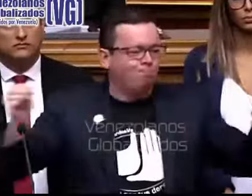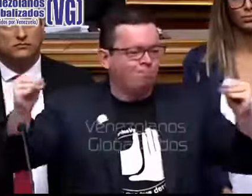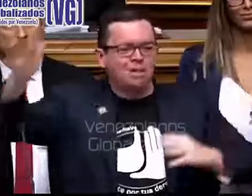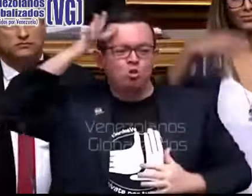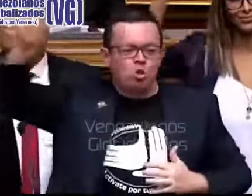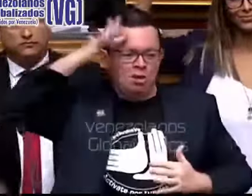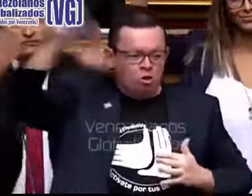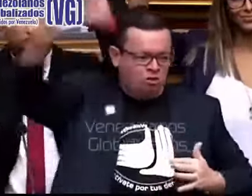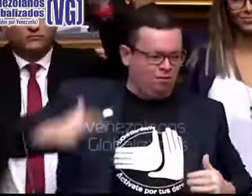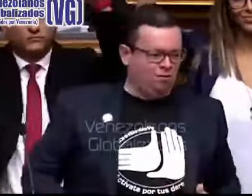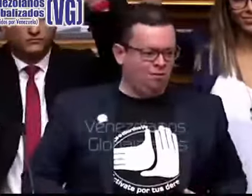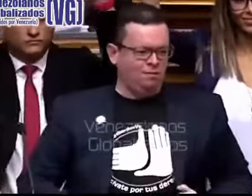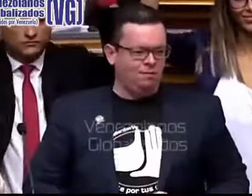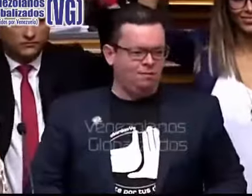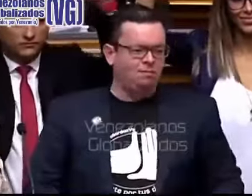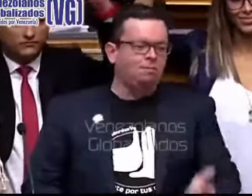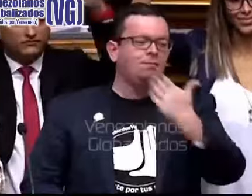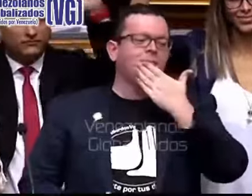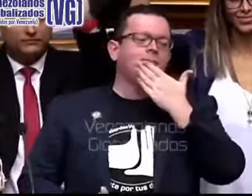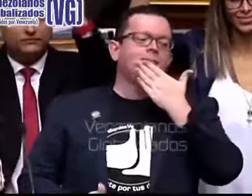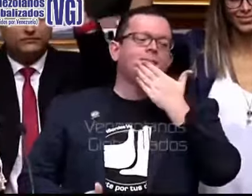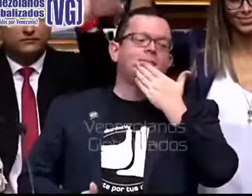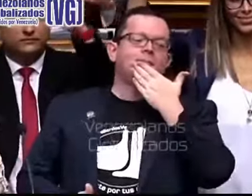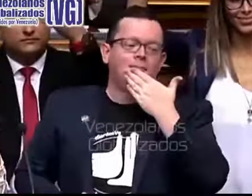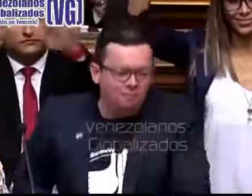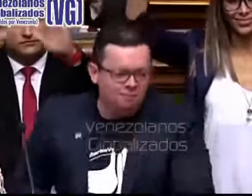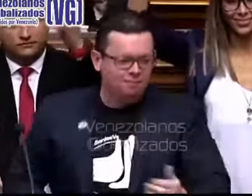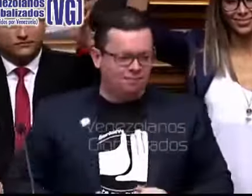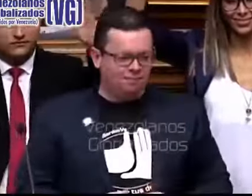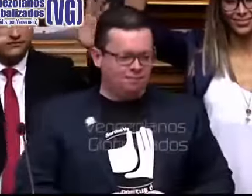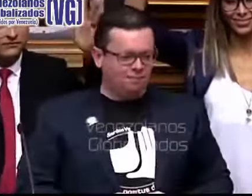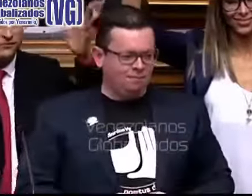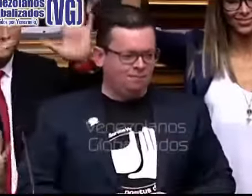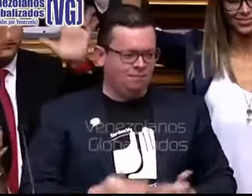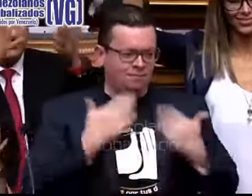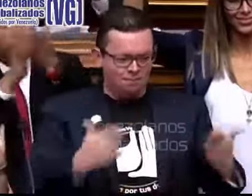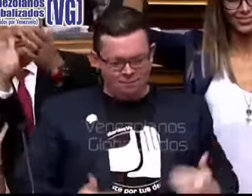en igualdad de condiciones. Y ese sueño lo vamos a lograr. Muchísimas gracias.